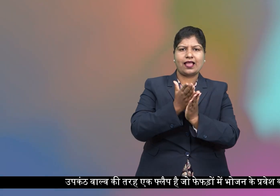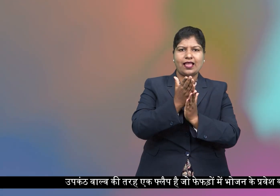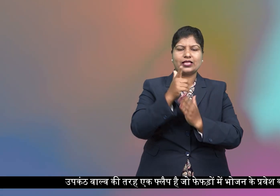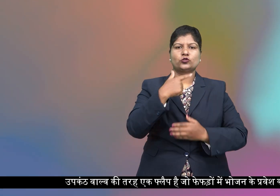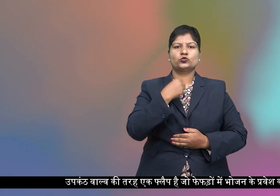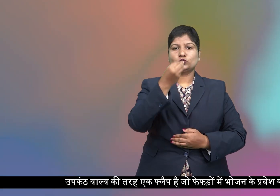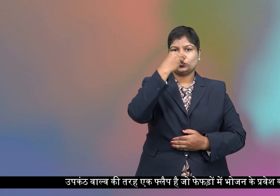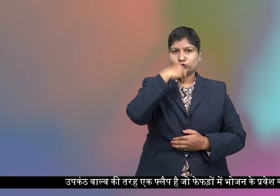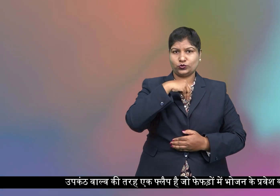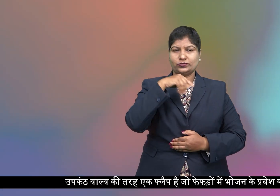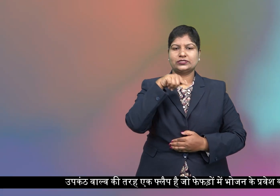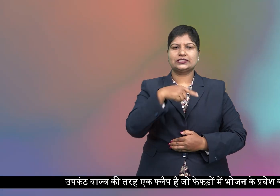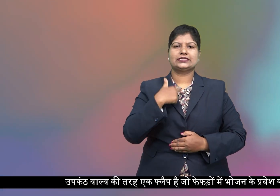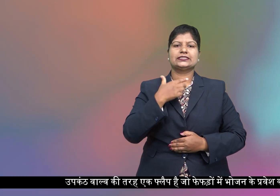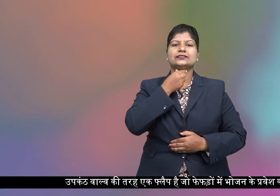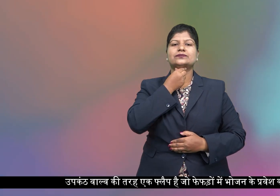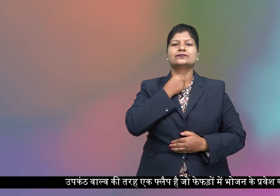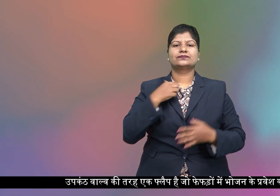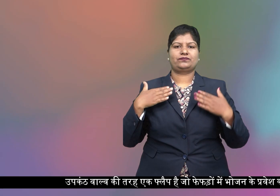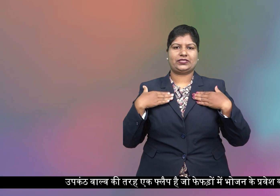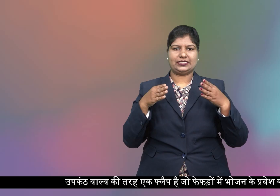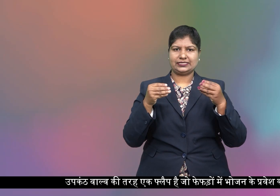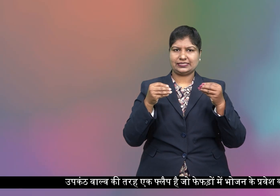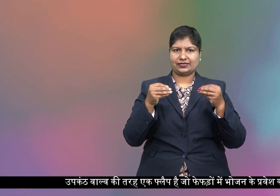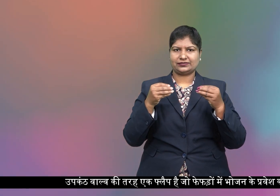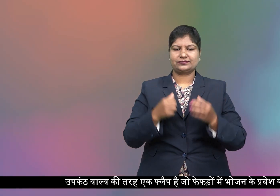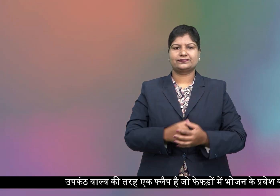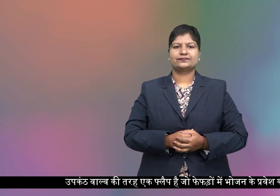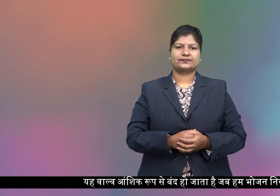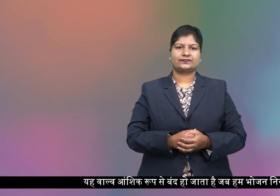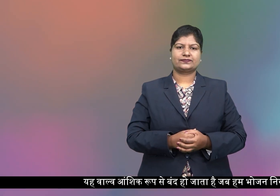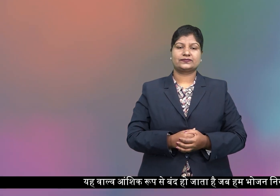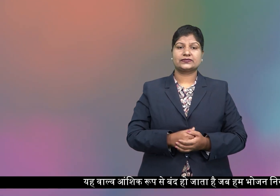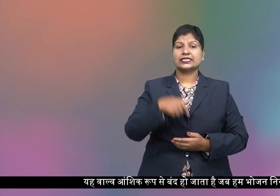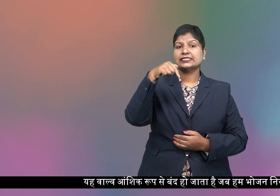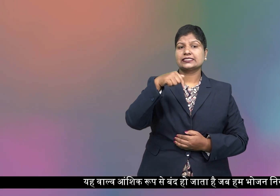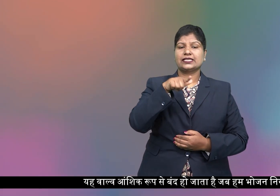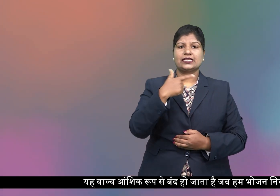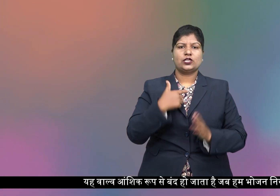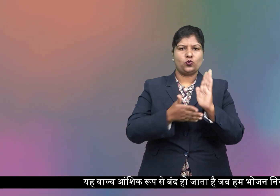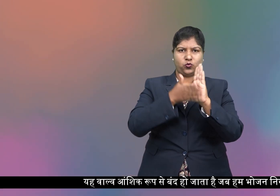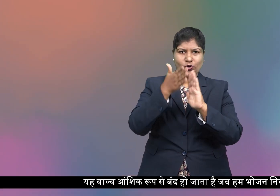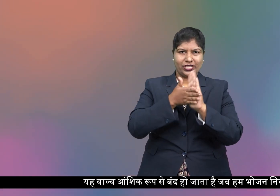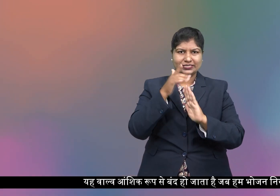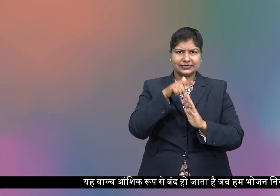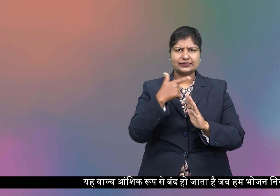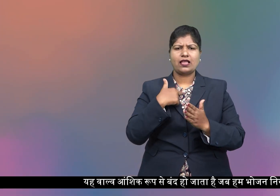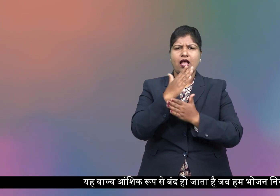भोजन के प्रवेश को रोकता है। यह वाल्व आंशिक रूप से बंद हो